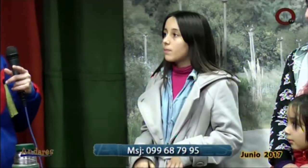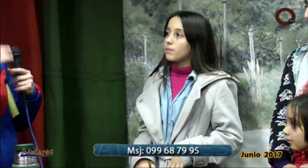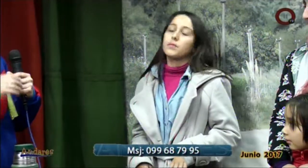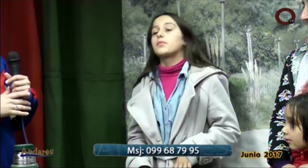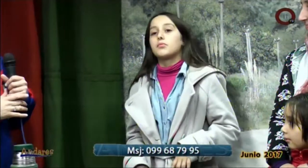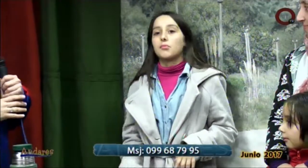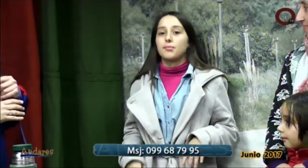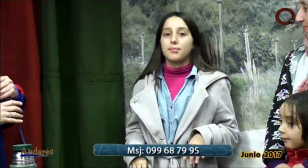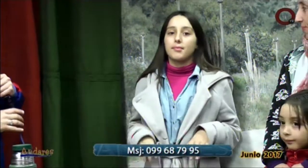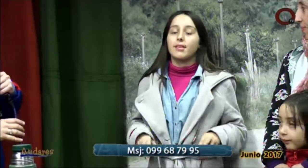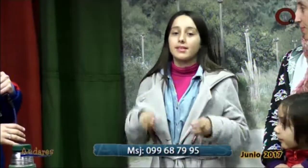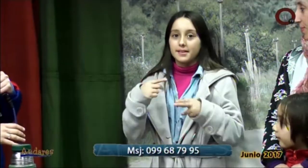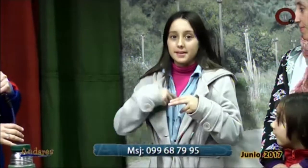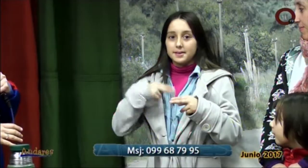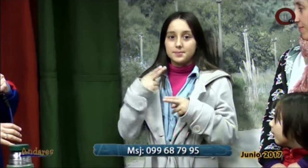Ajá Vamos Ya